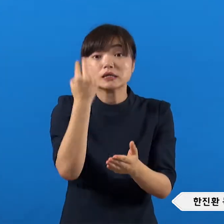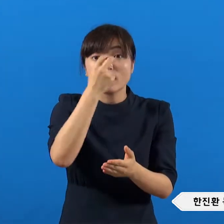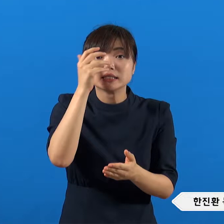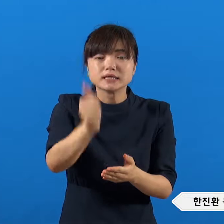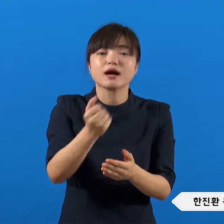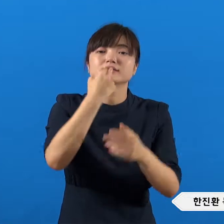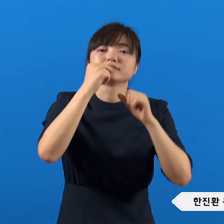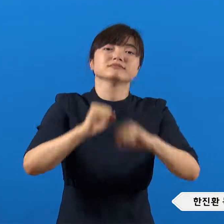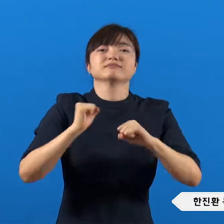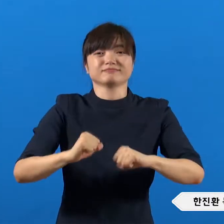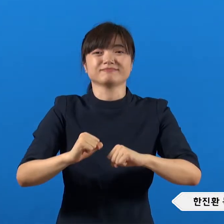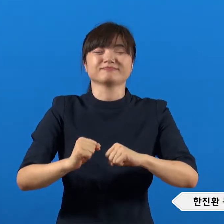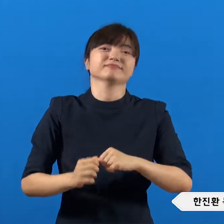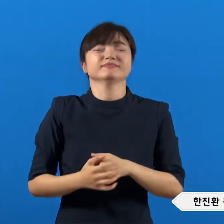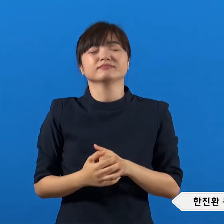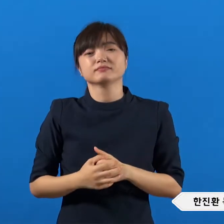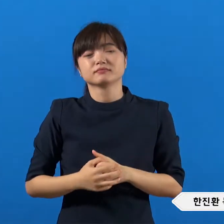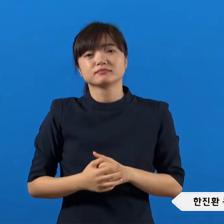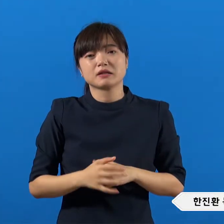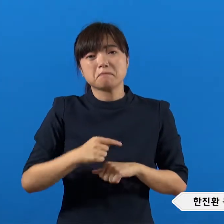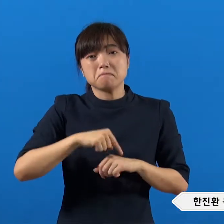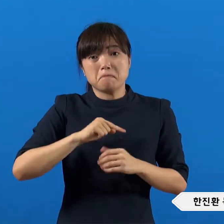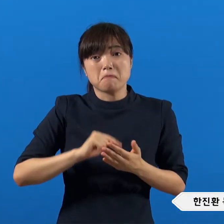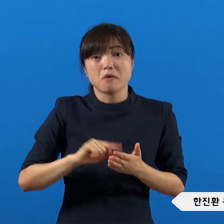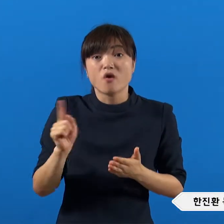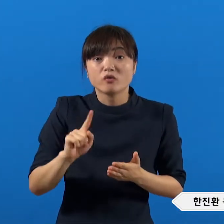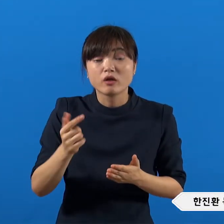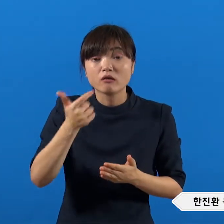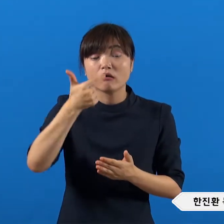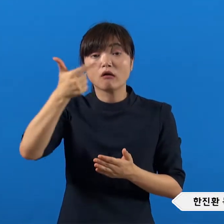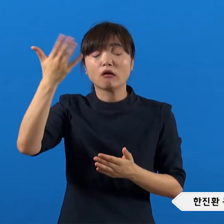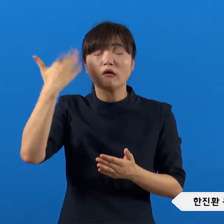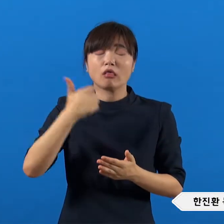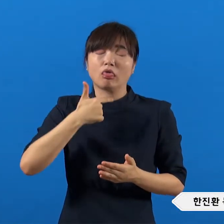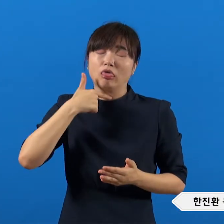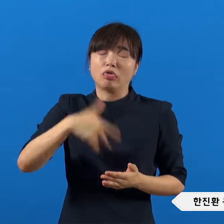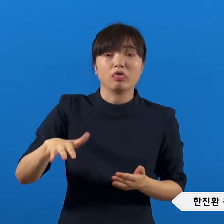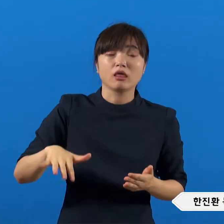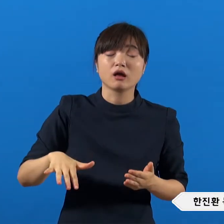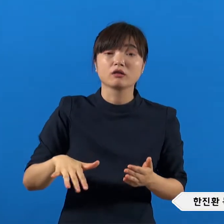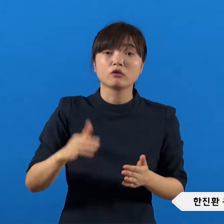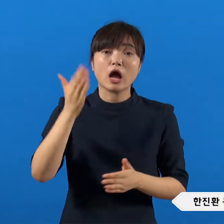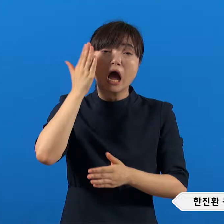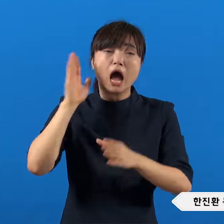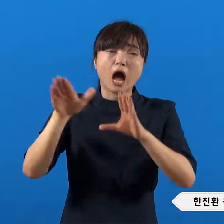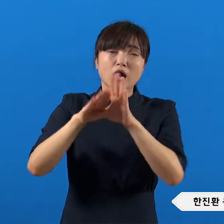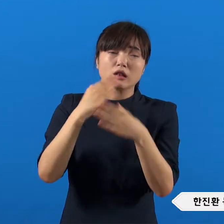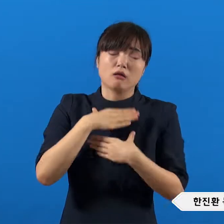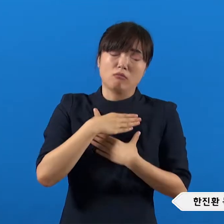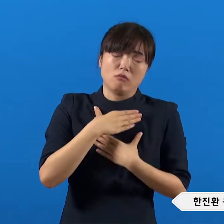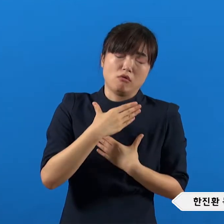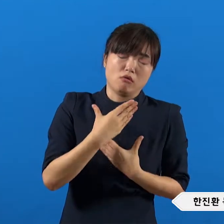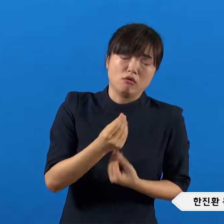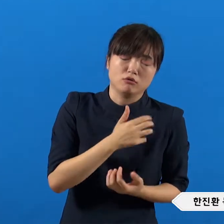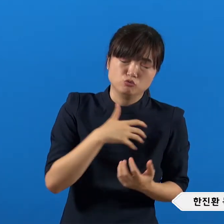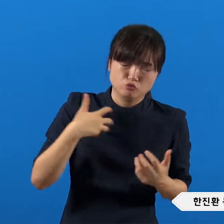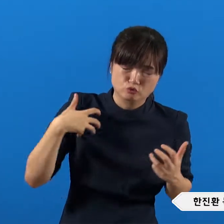간수를 살려냈습니다. 마음에는 이전까지 누려보지 못했던 하늘의 평안이